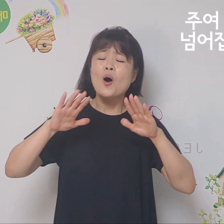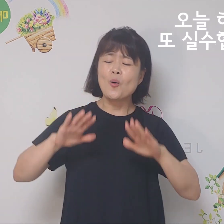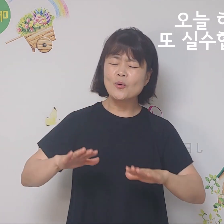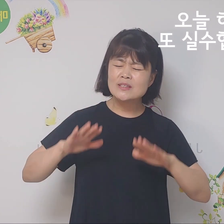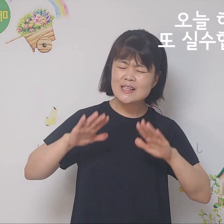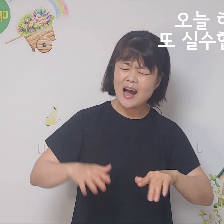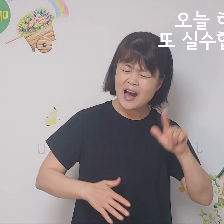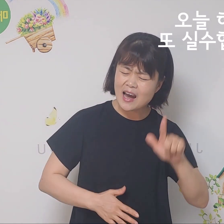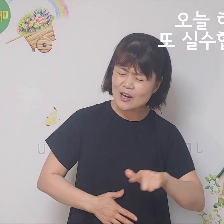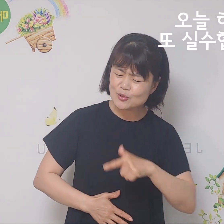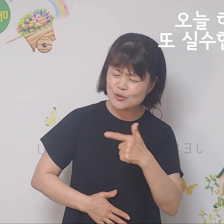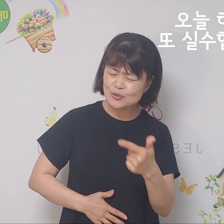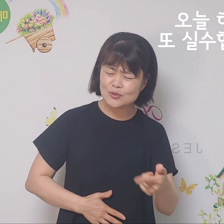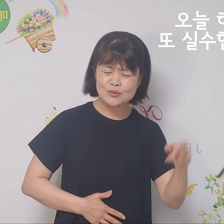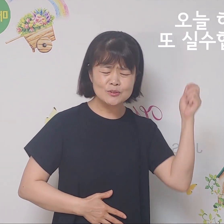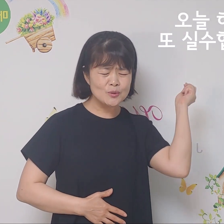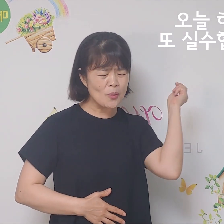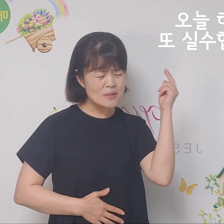오늘 하루 또